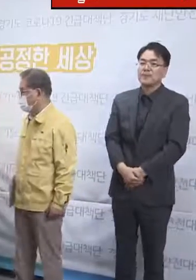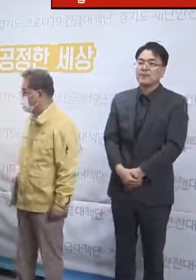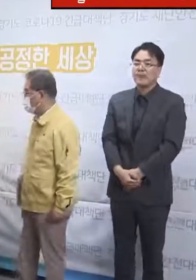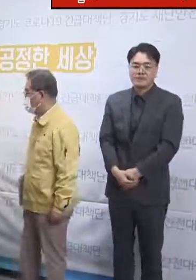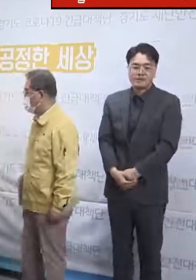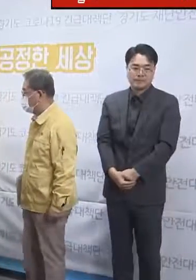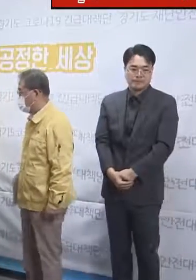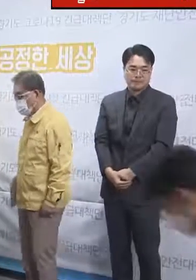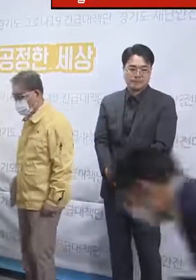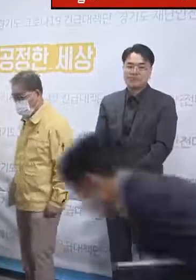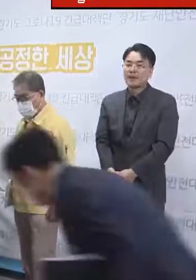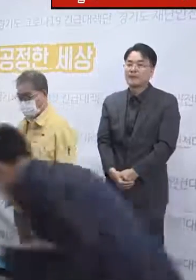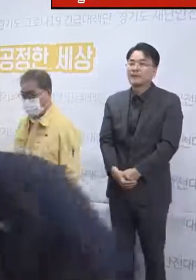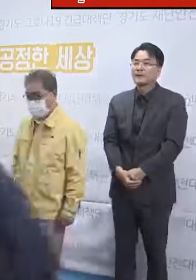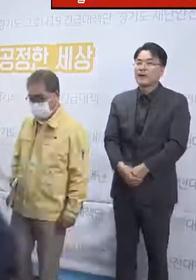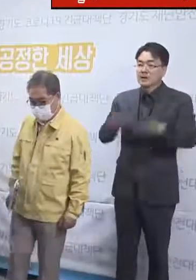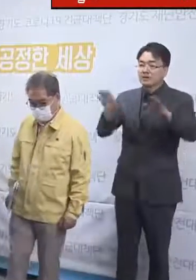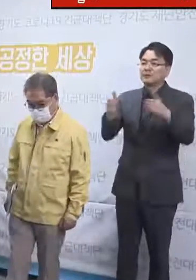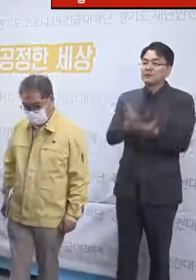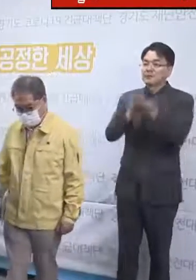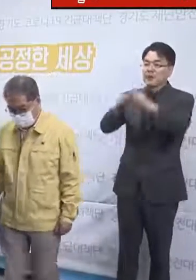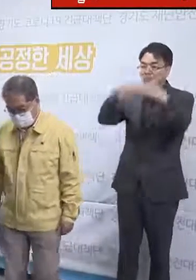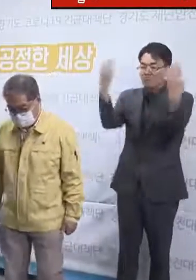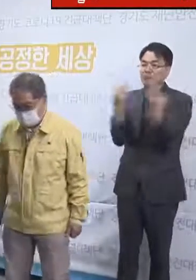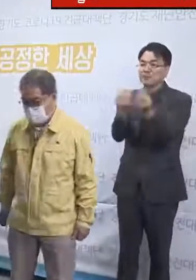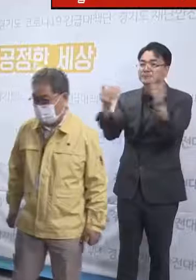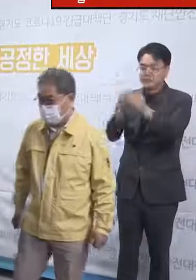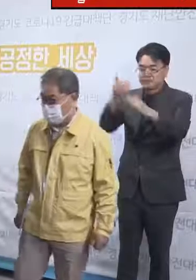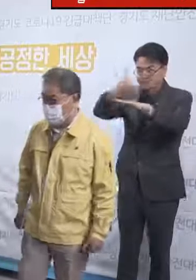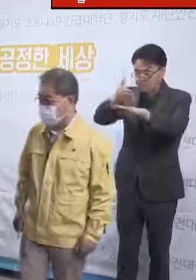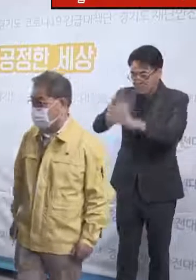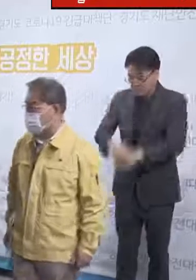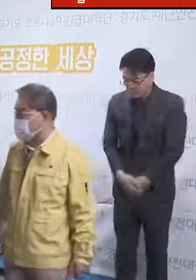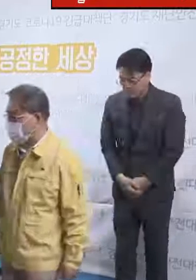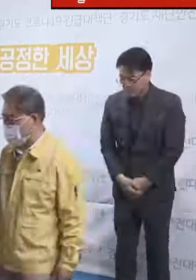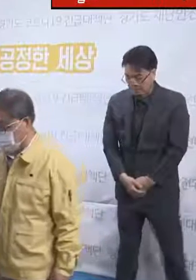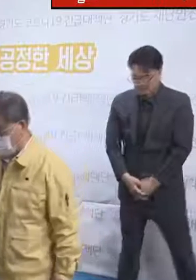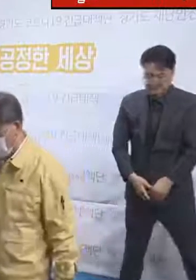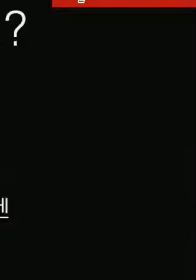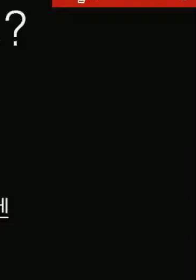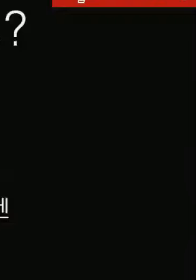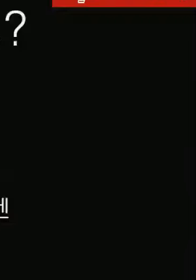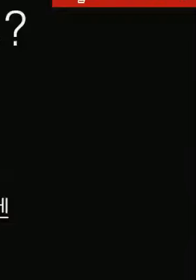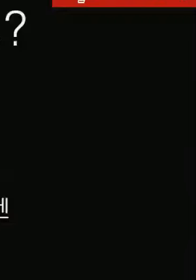개별 답변 드리도록 하겠습니다. 이것으로 기자회견을 모두 마치겠습니다. 감사합니다.